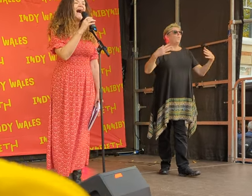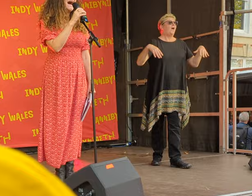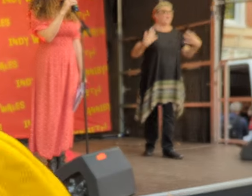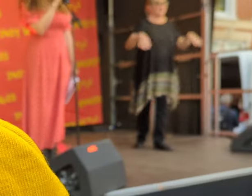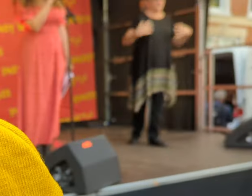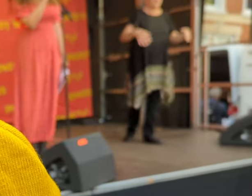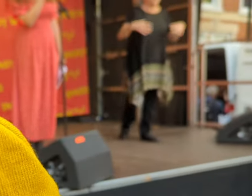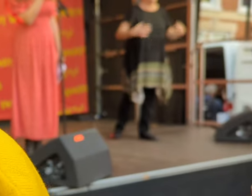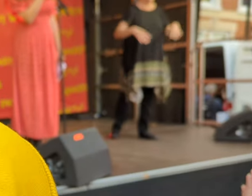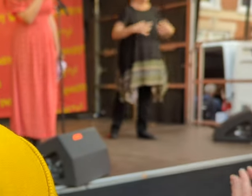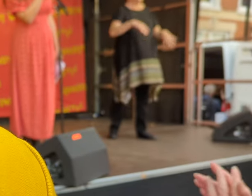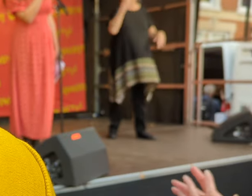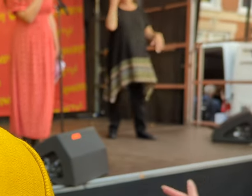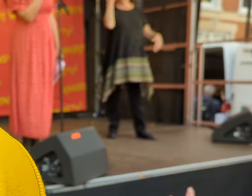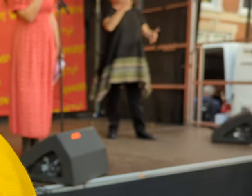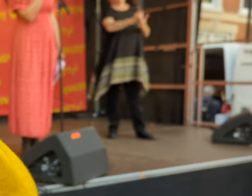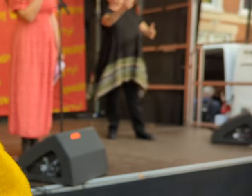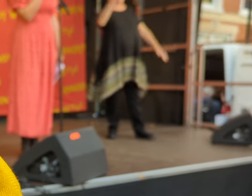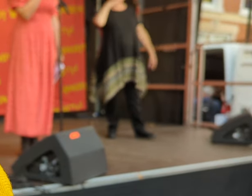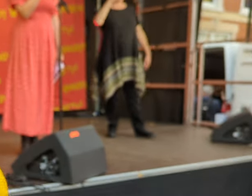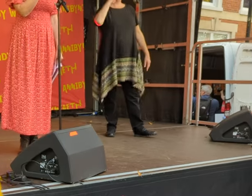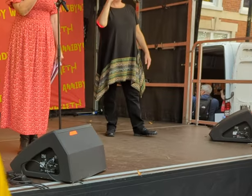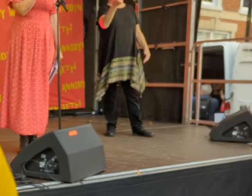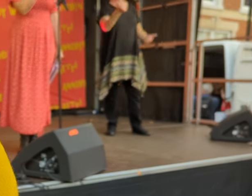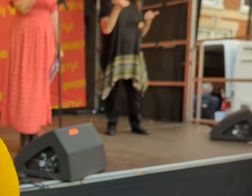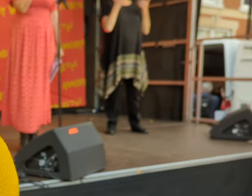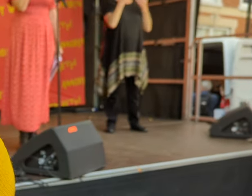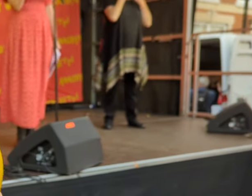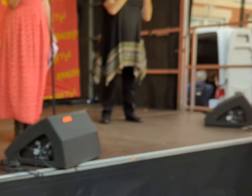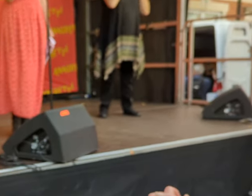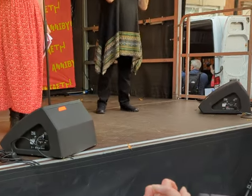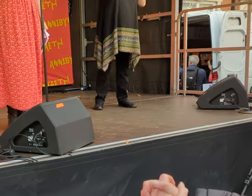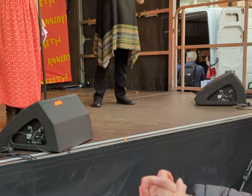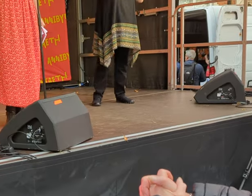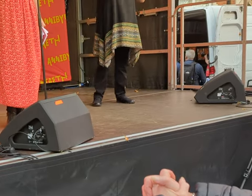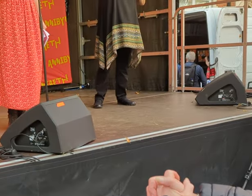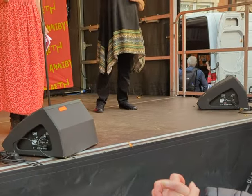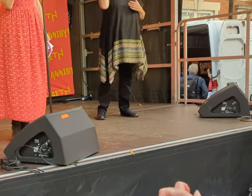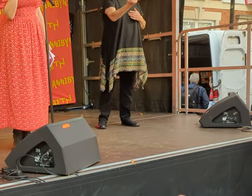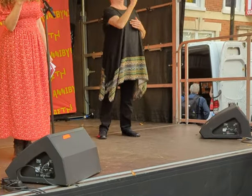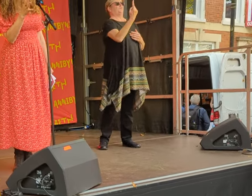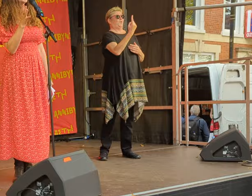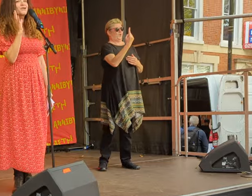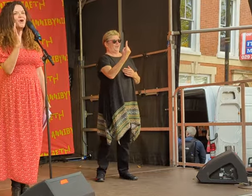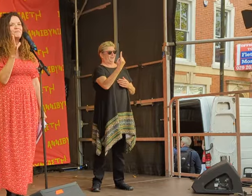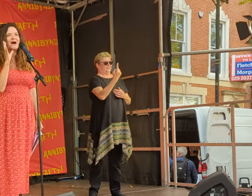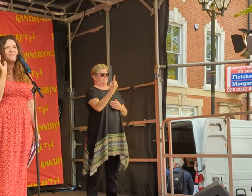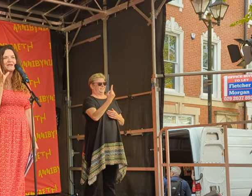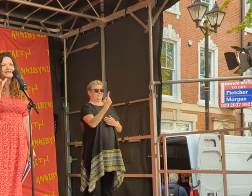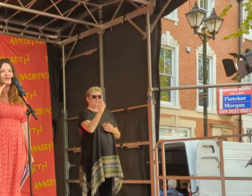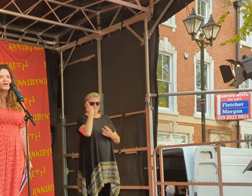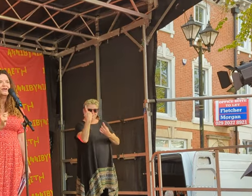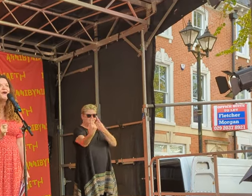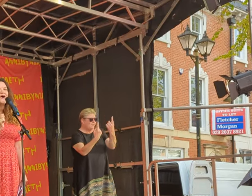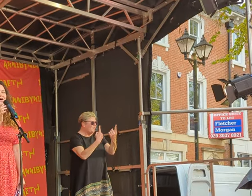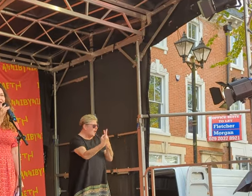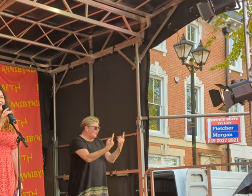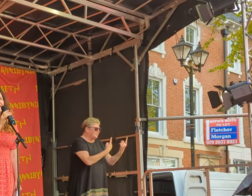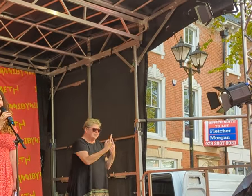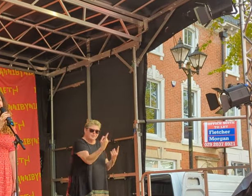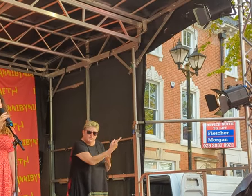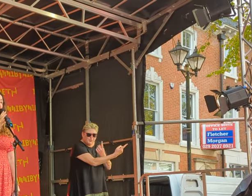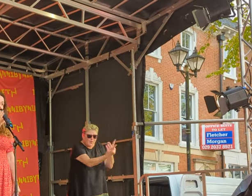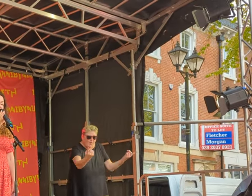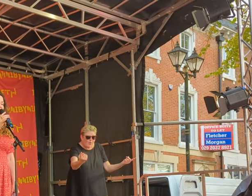Wel, am brynhawn gwych. Diolch o galon i bob un copa wastog